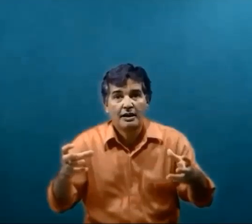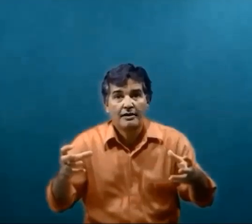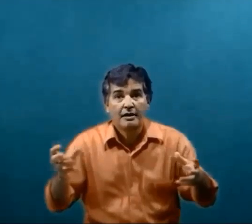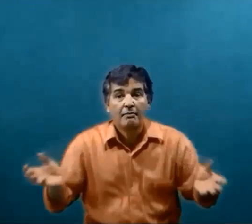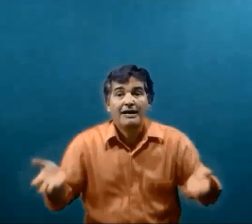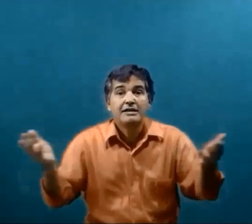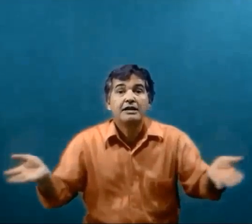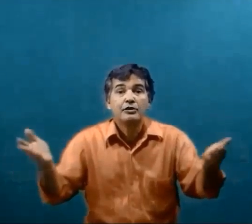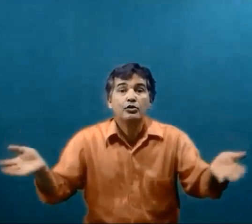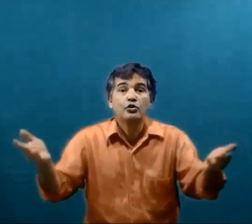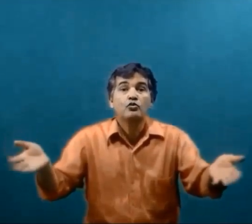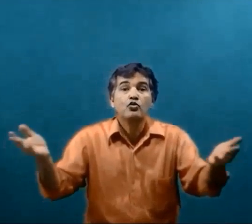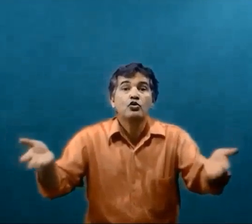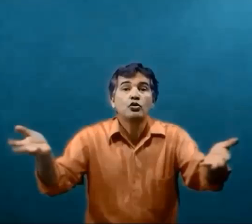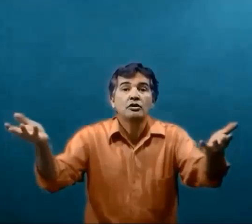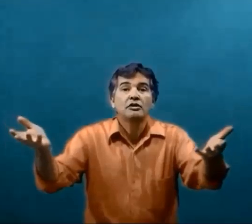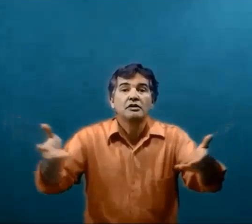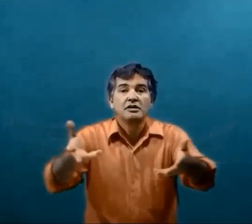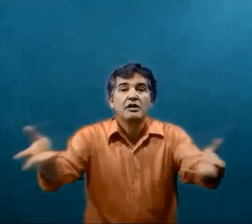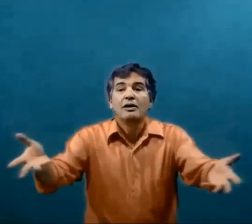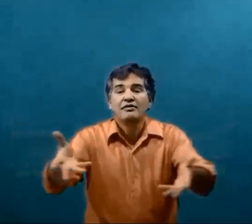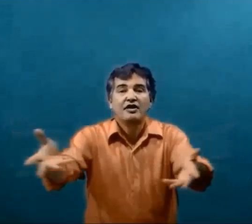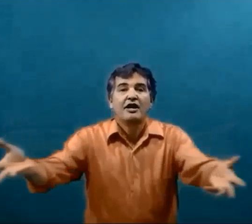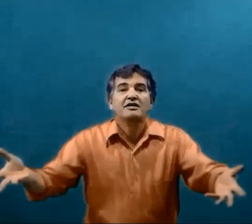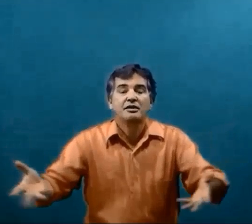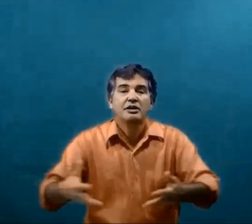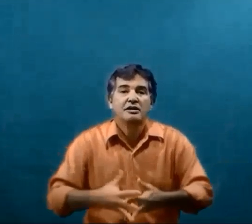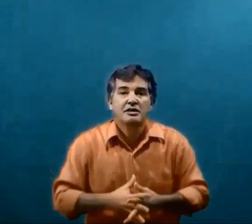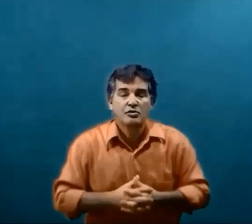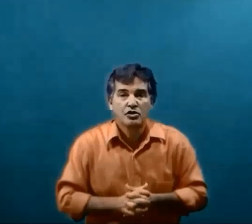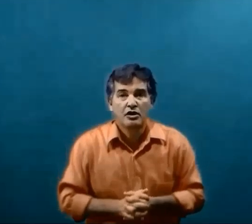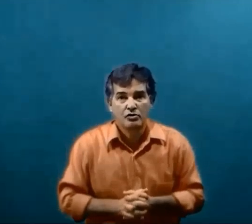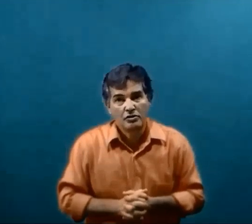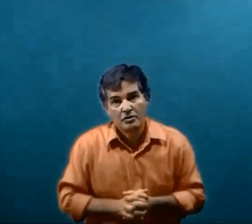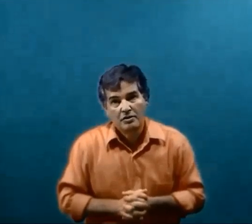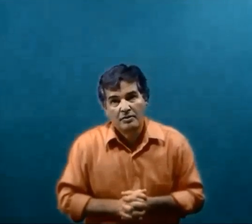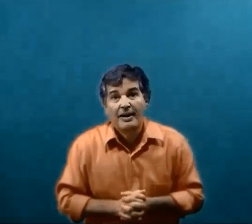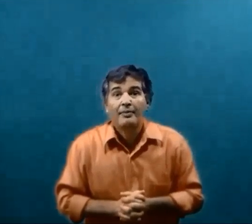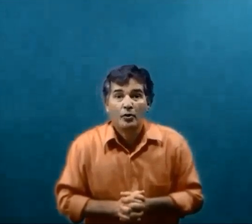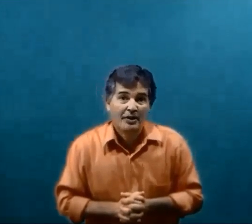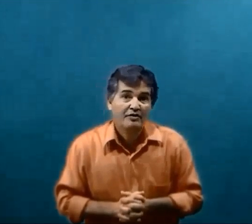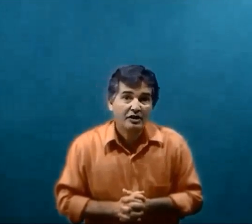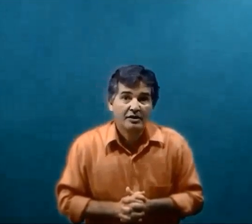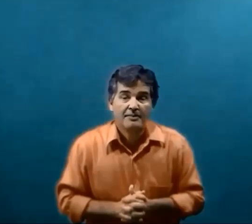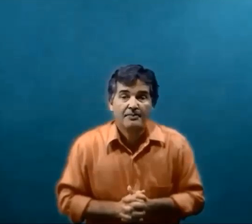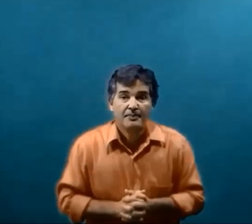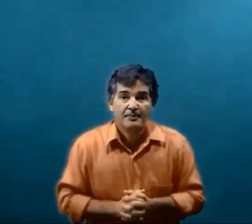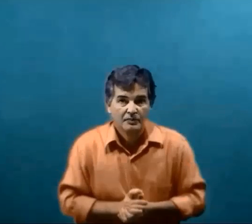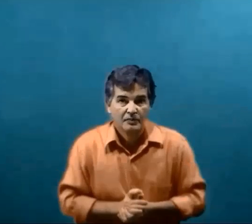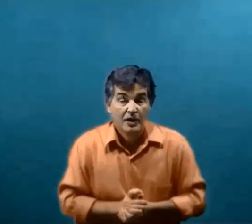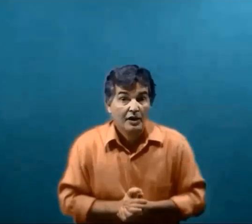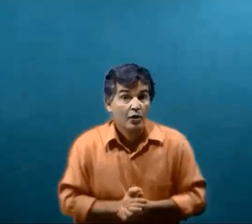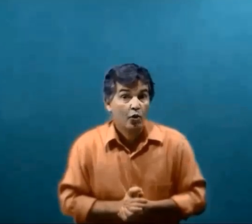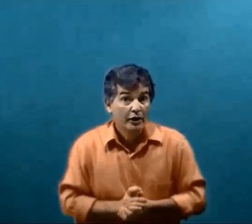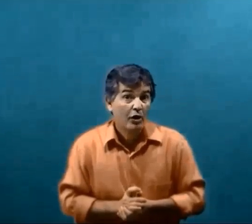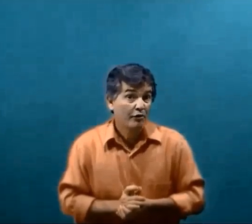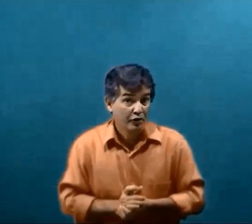está passando todo mundo, sem qualificação desses sujeitos para a própria vida. E quando eu